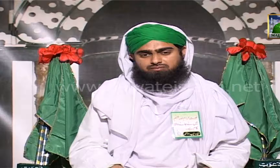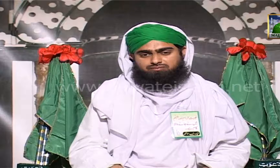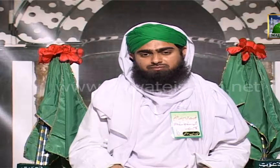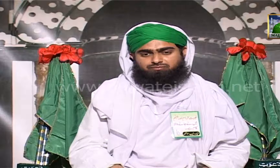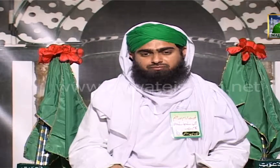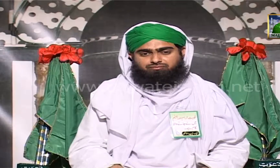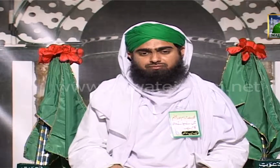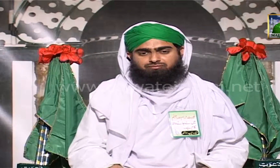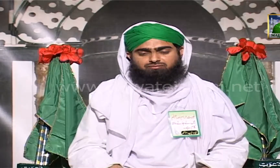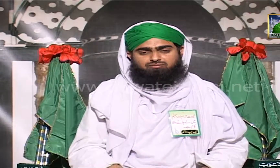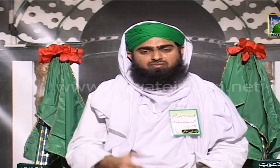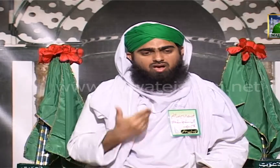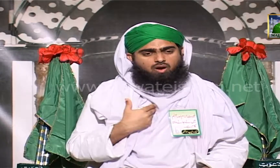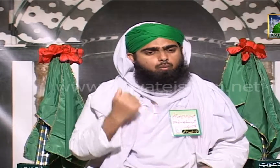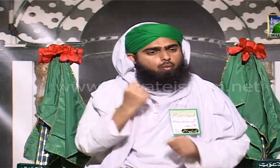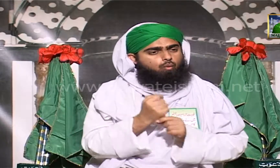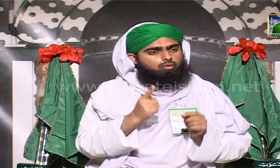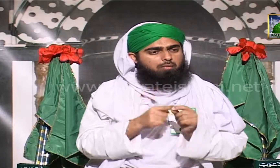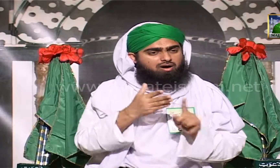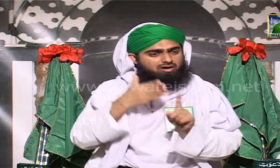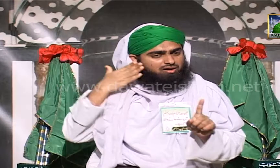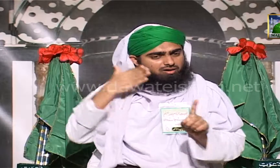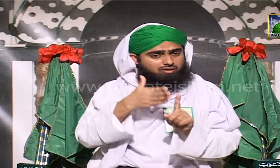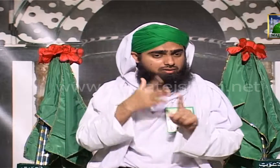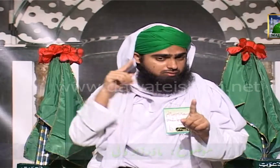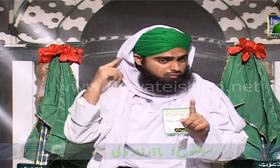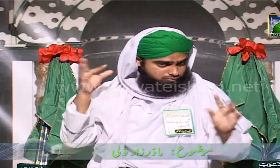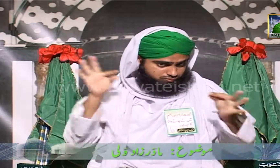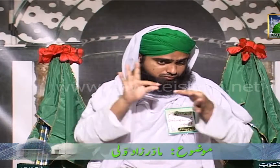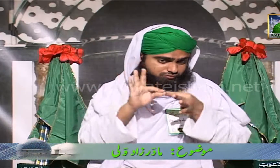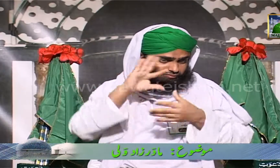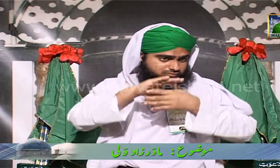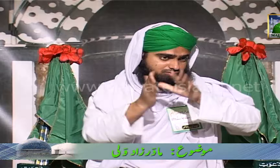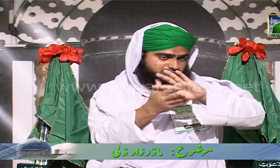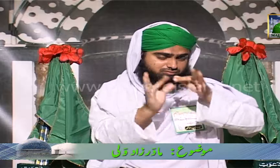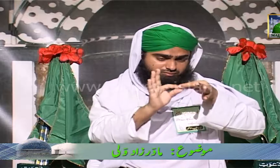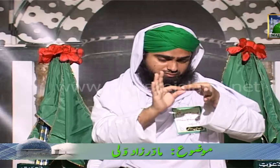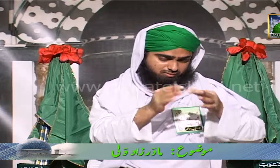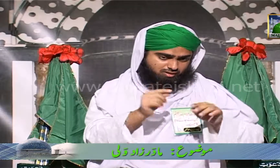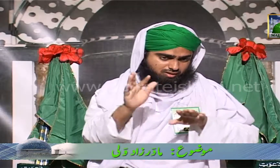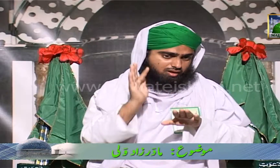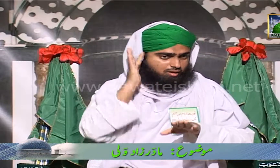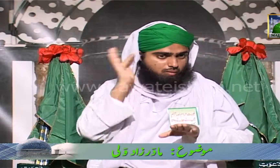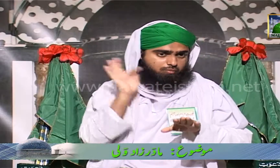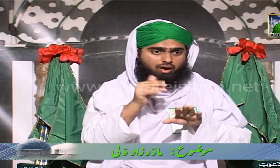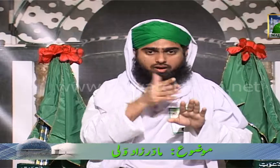ہے، کہ ایک طرف حضور سیدنا غوث اعظم رضی اللہ تعالیٰ عنہ کی عقیدت اور محبت کا دم بھرتے ہیں،